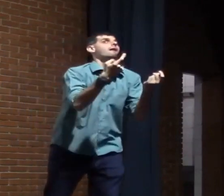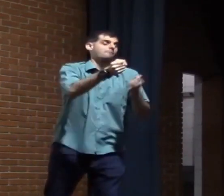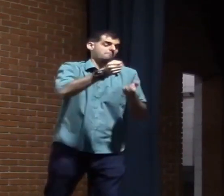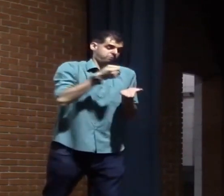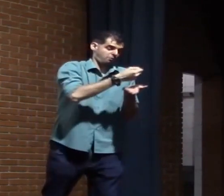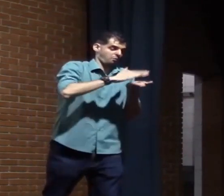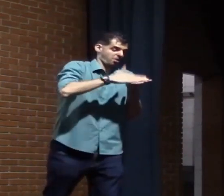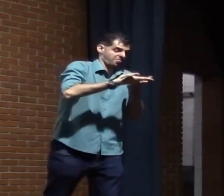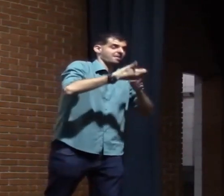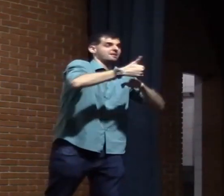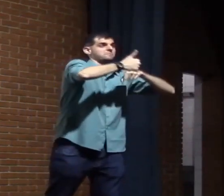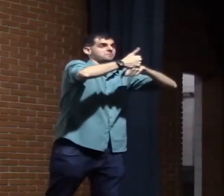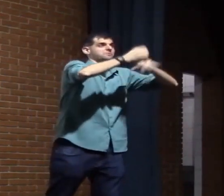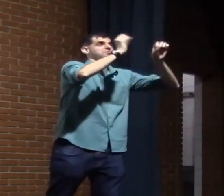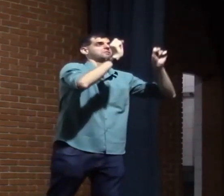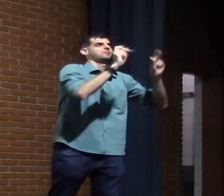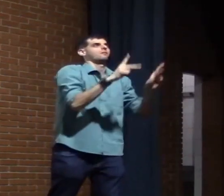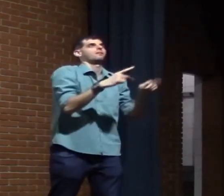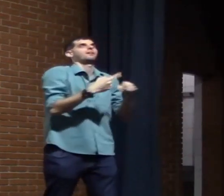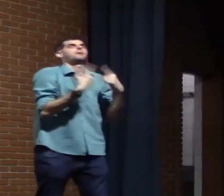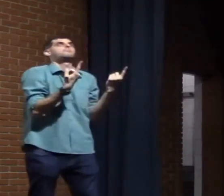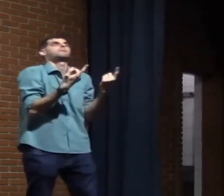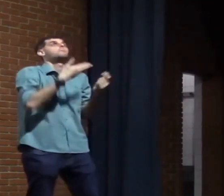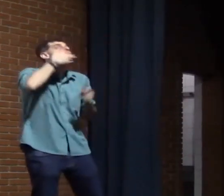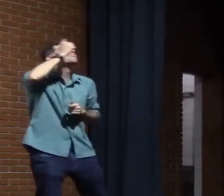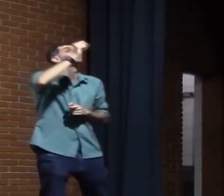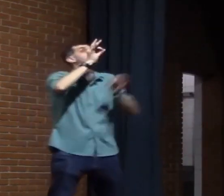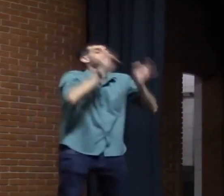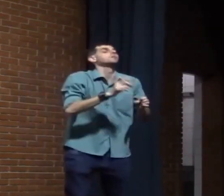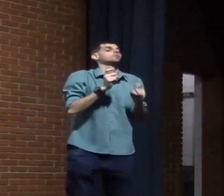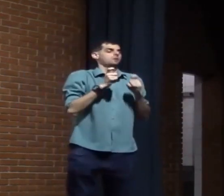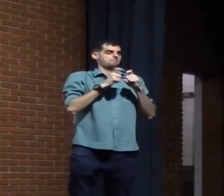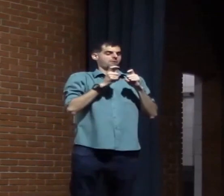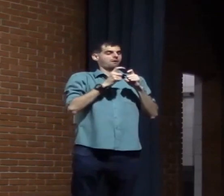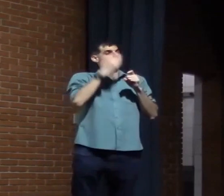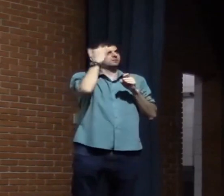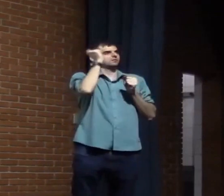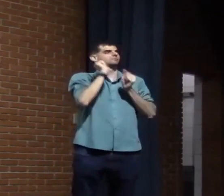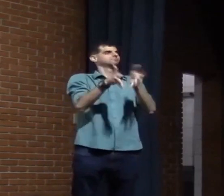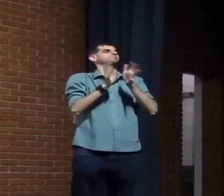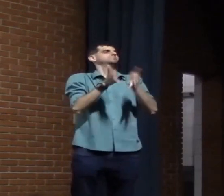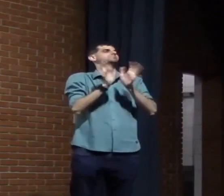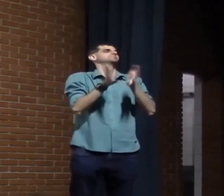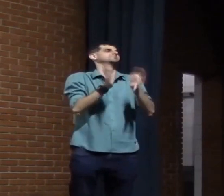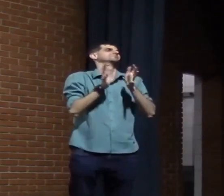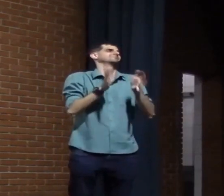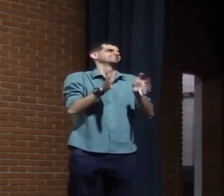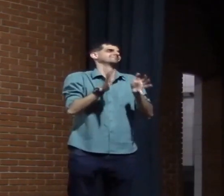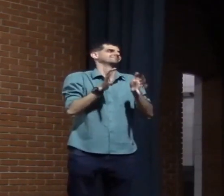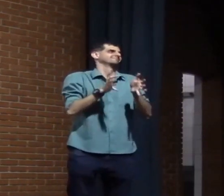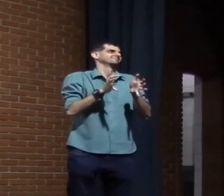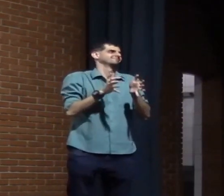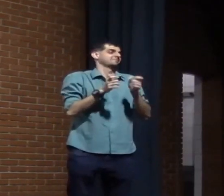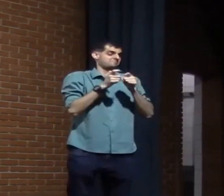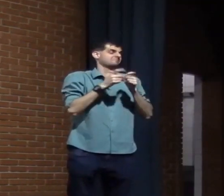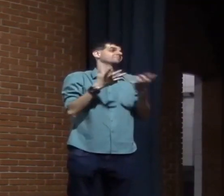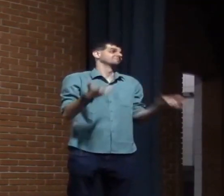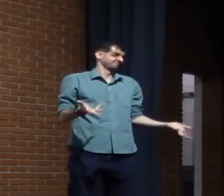profissional, mas aí traz lá o intérprete, ok. Nossa, é melhor ir com o intérprete lá no médico, né? E